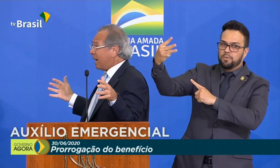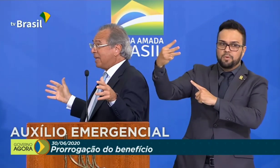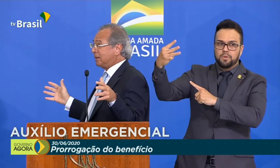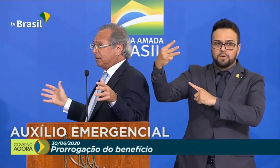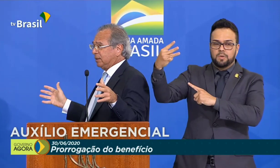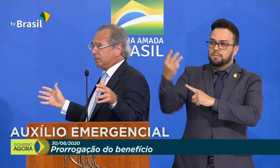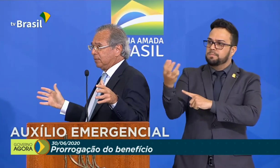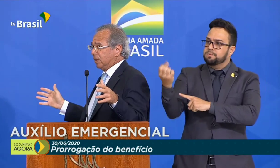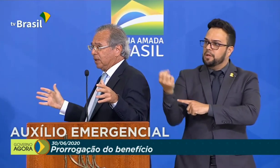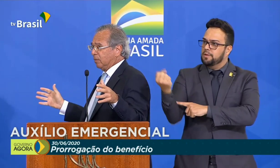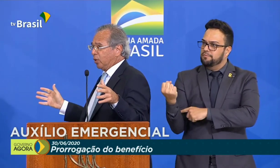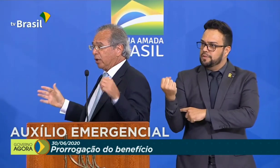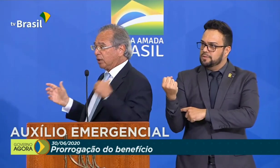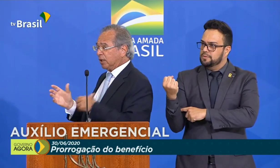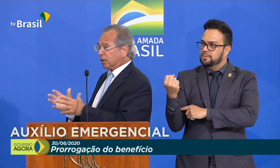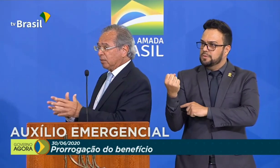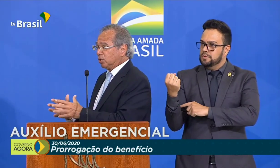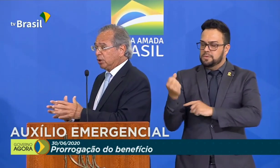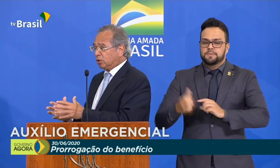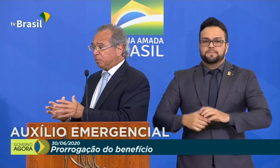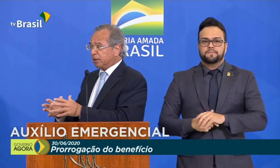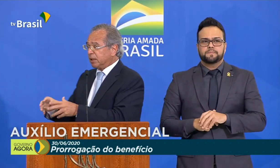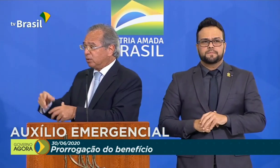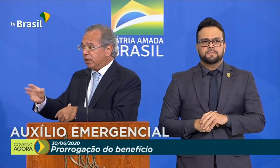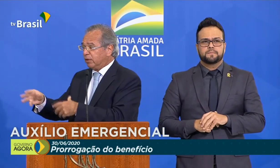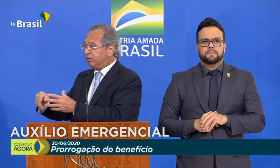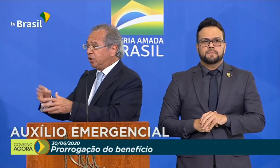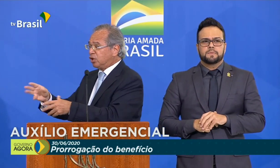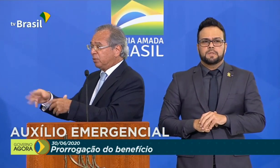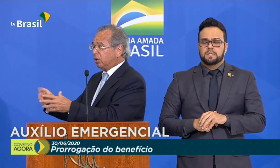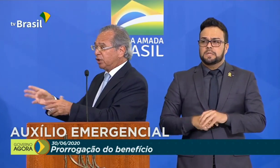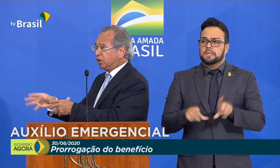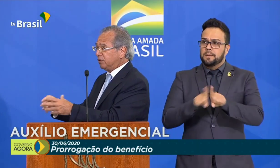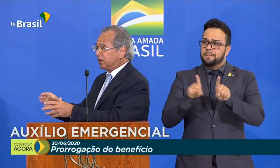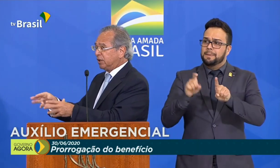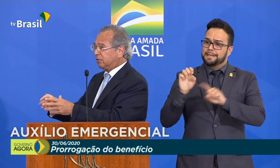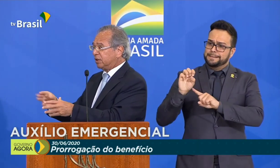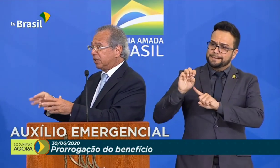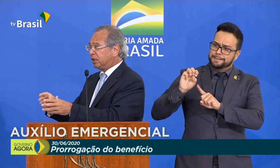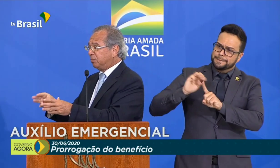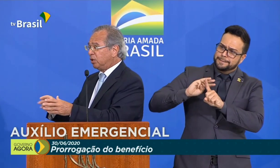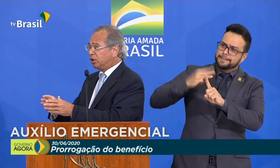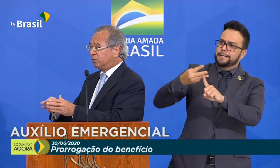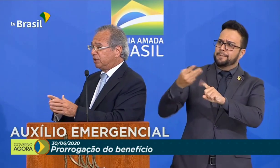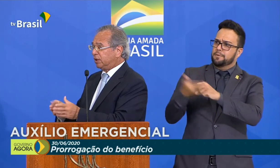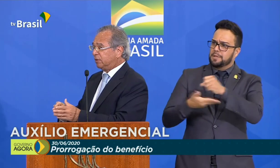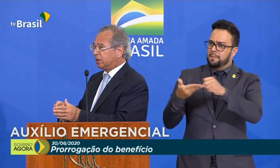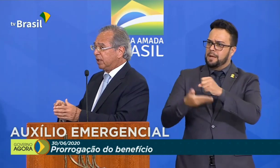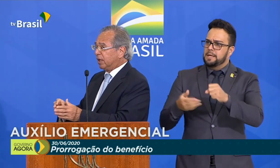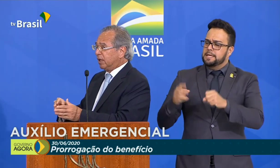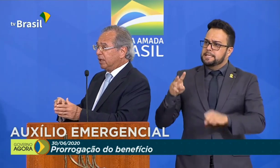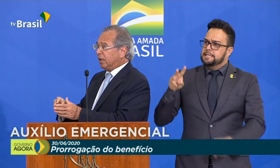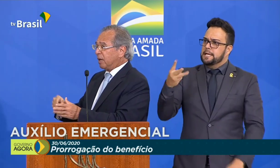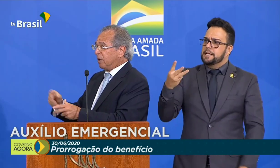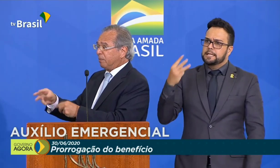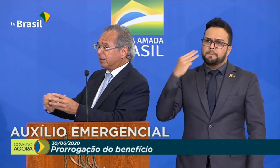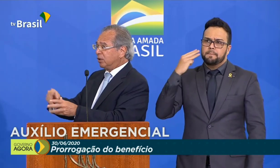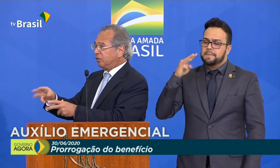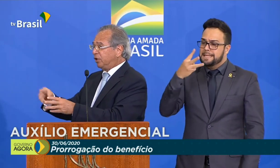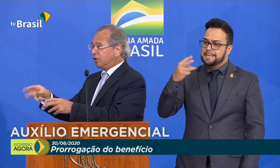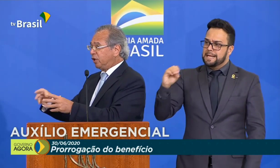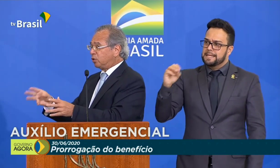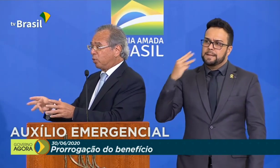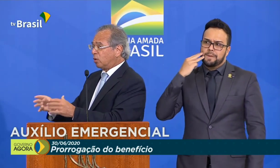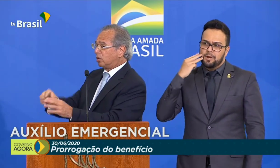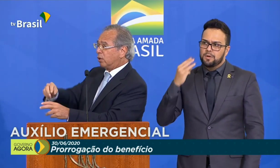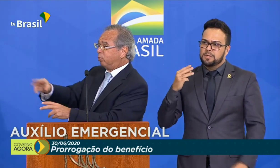triplo da base. Porque nós entramos nisso pensando aí em 20 milhões de invisíveis, 30 milhões de invisíveis, e acabamos passando